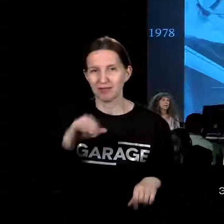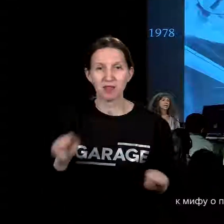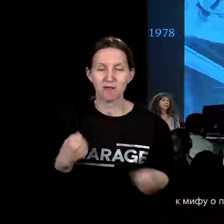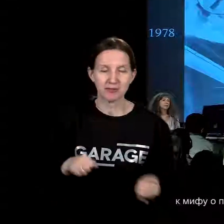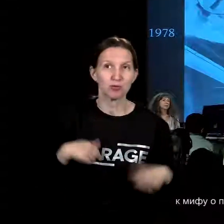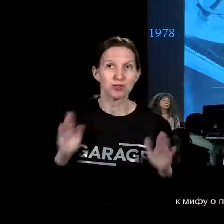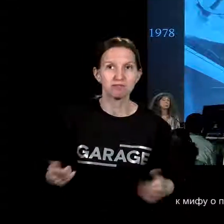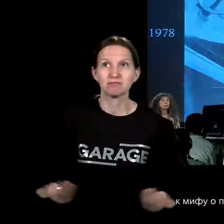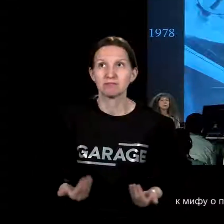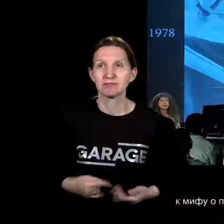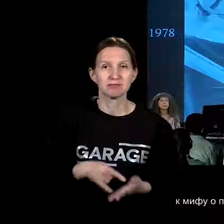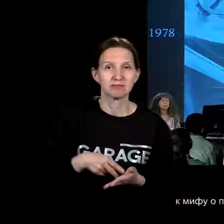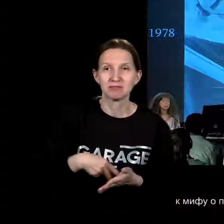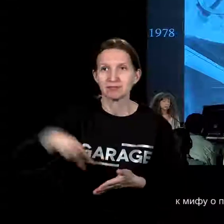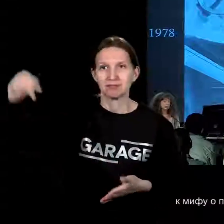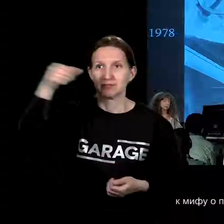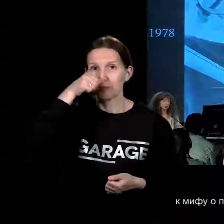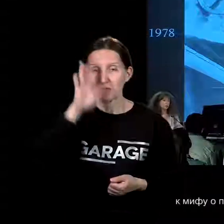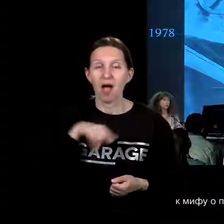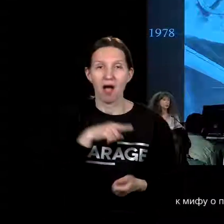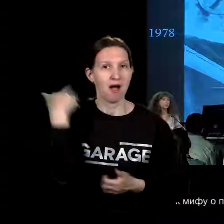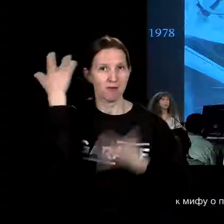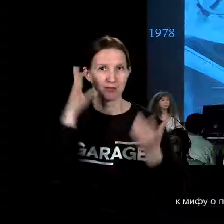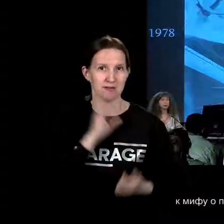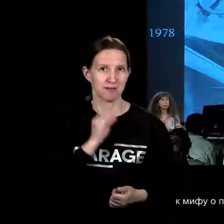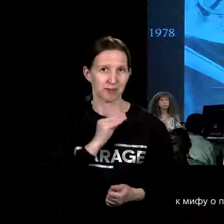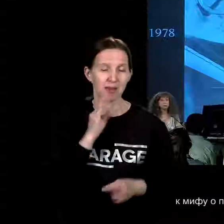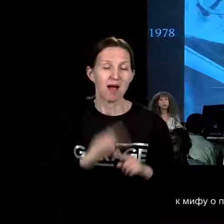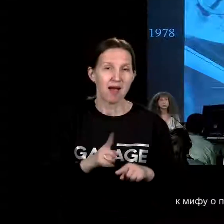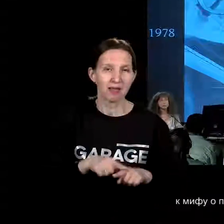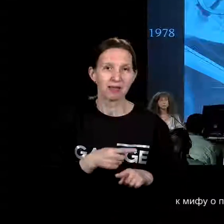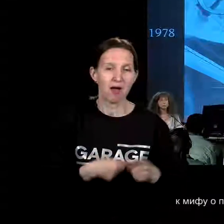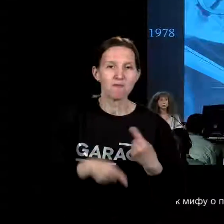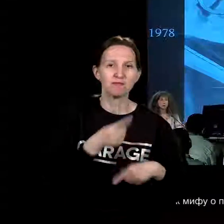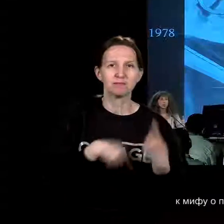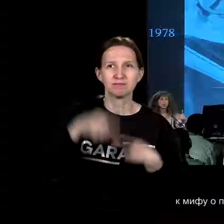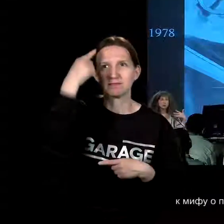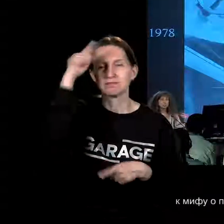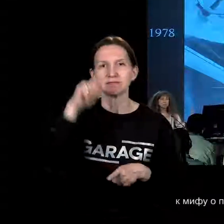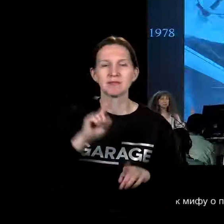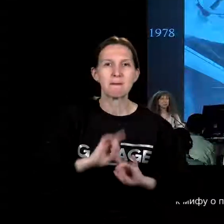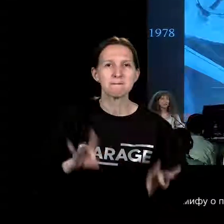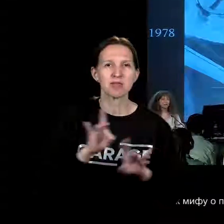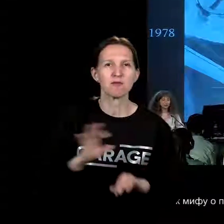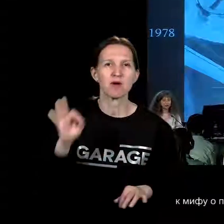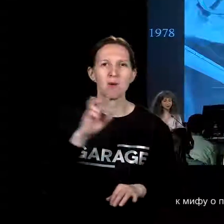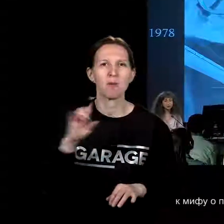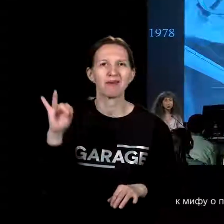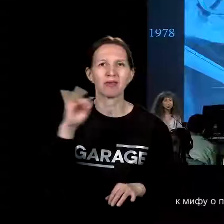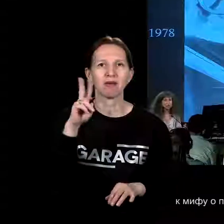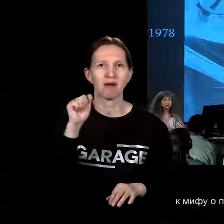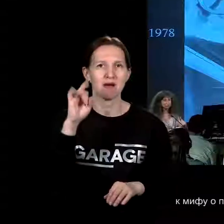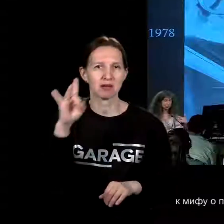наяву. И это возобновление мира, это возвращение к мифу об Икаре, да, мифу о попытке оторваться от